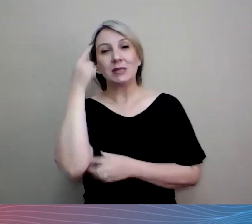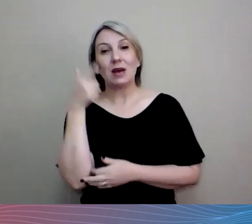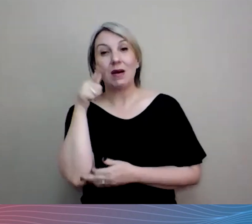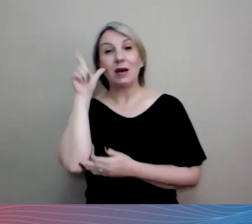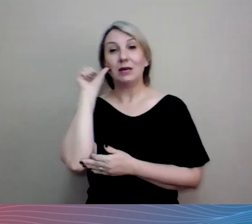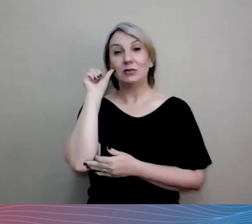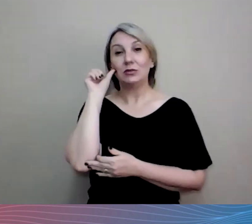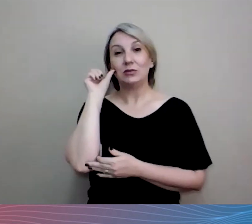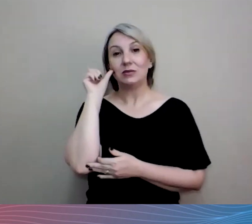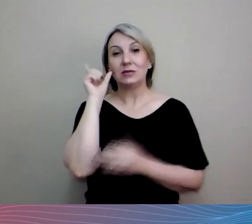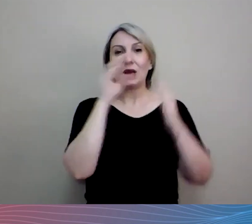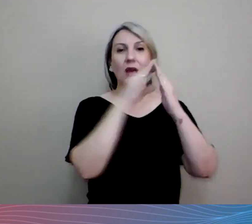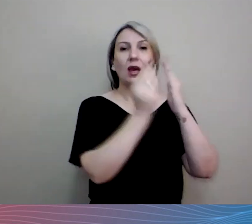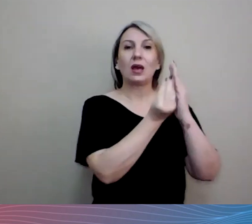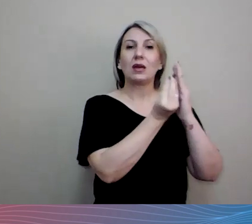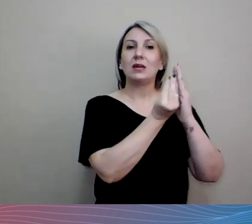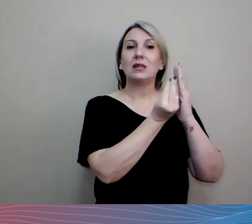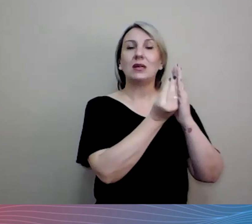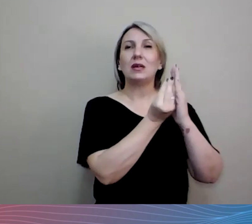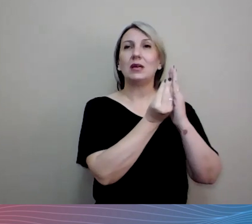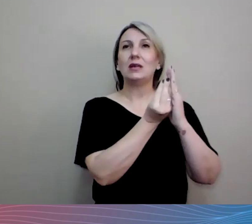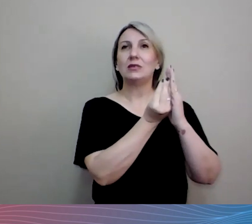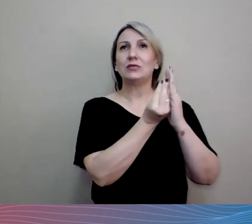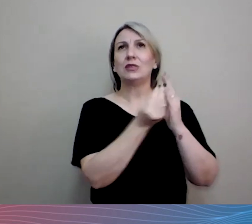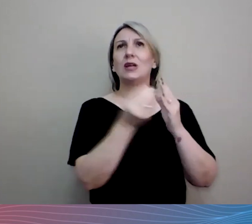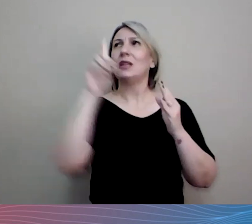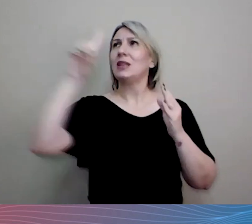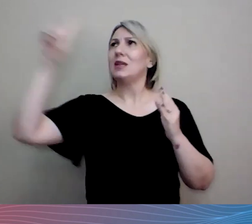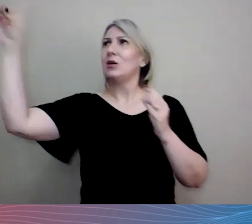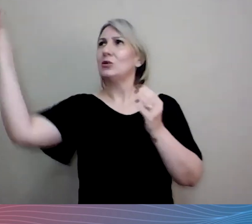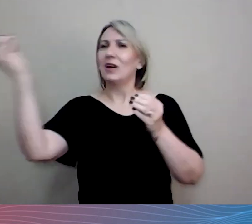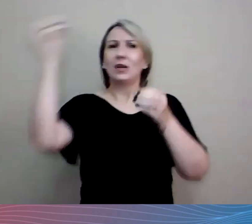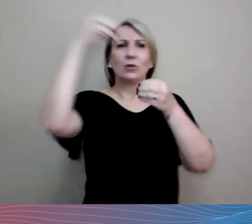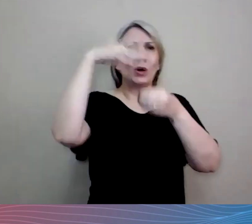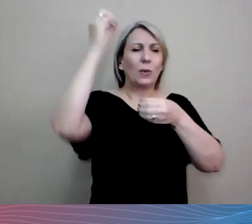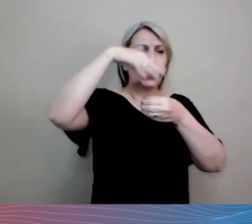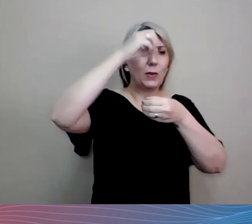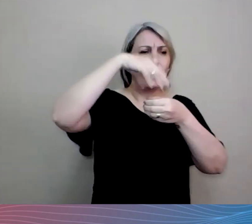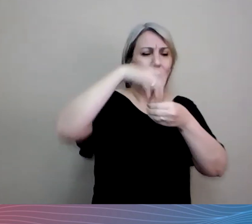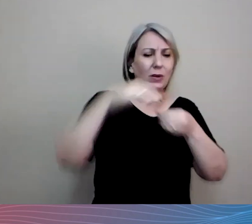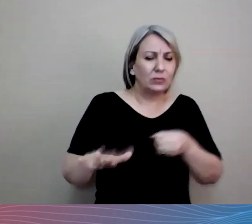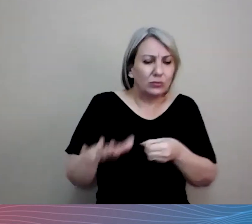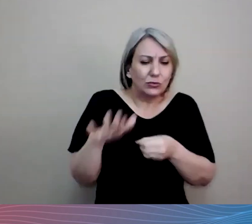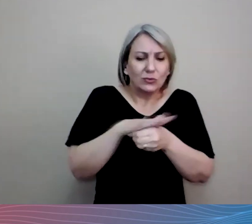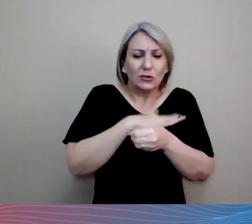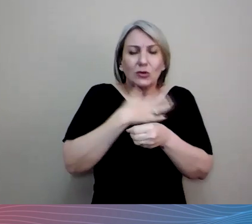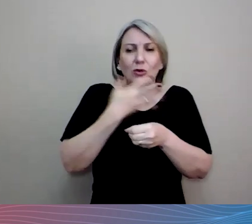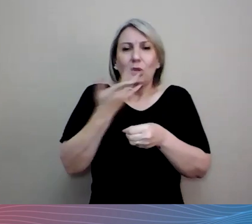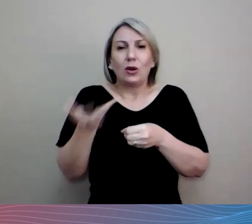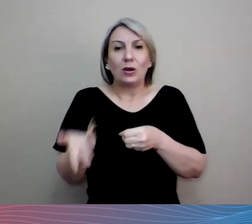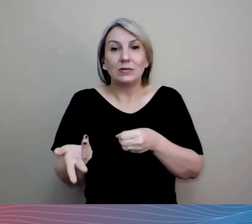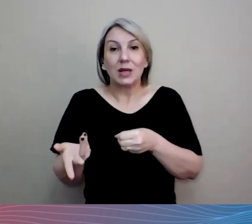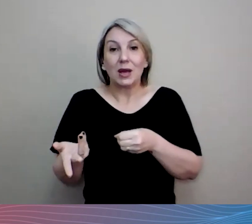a igreja e além da igreja vai encher outras coisas. Não, Deus vai usar a igreja para encher todas as outras coisas, porque